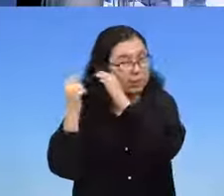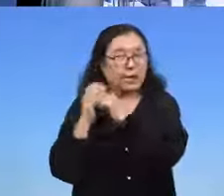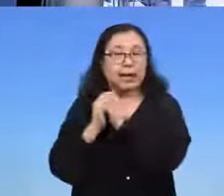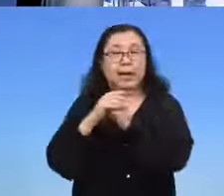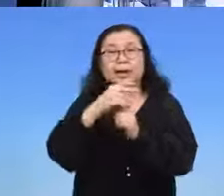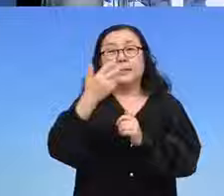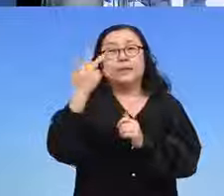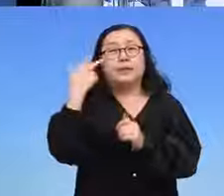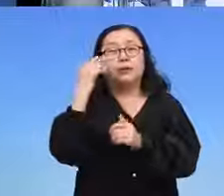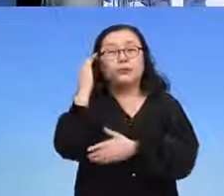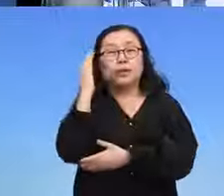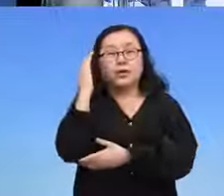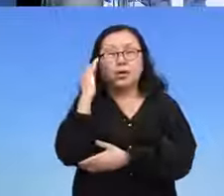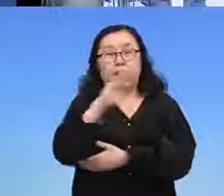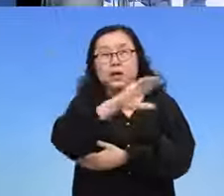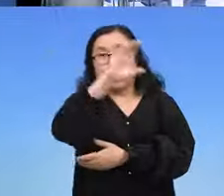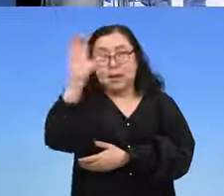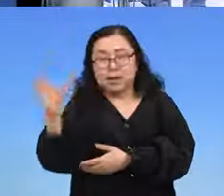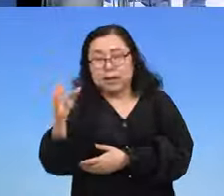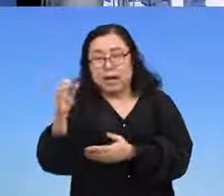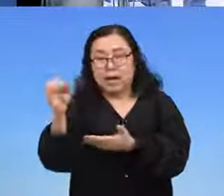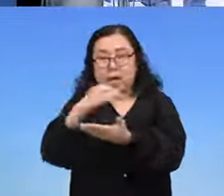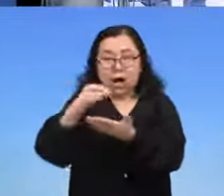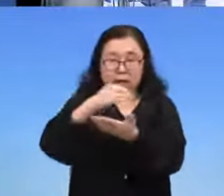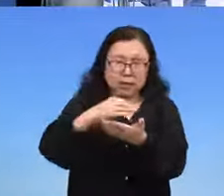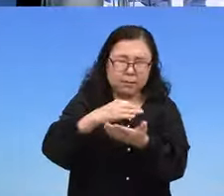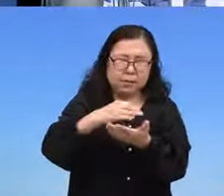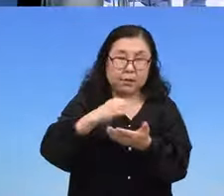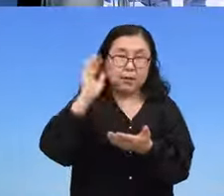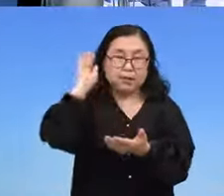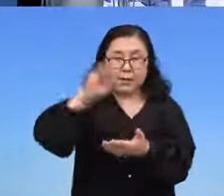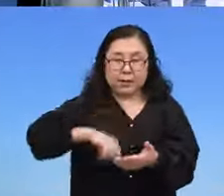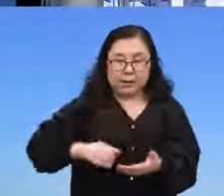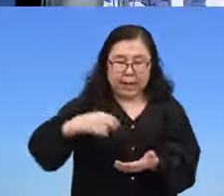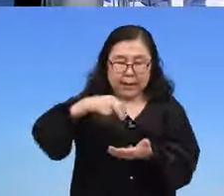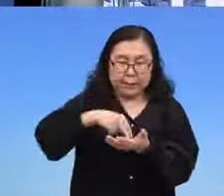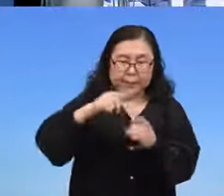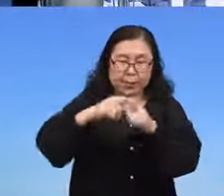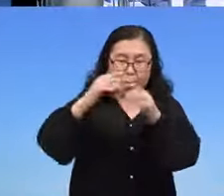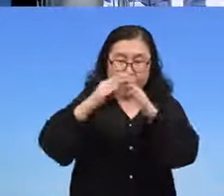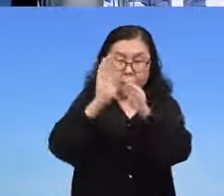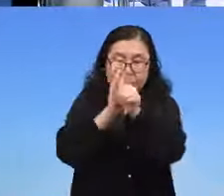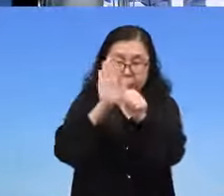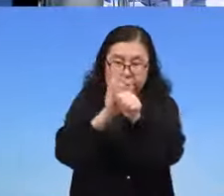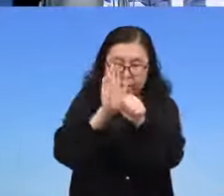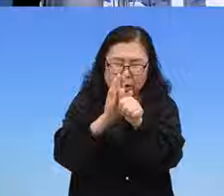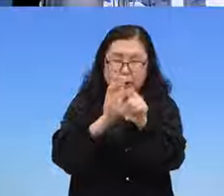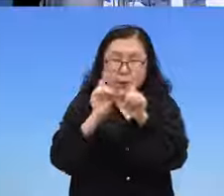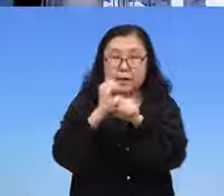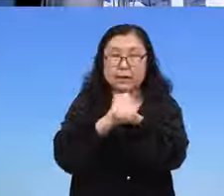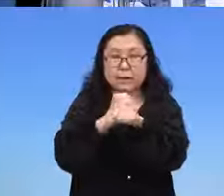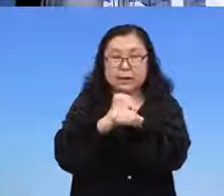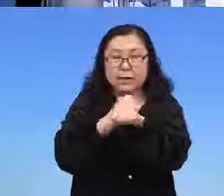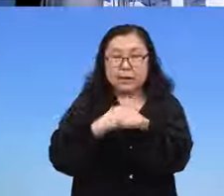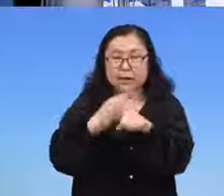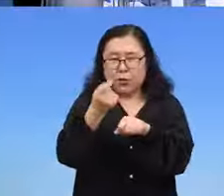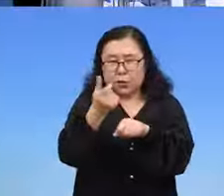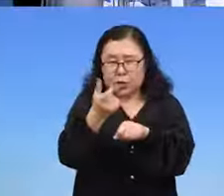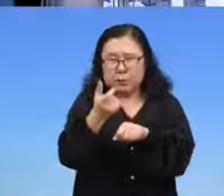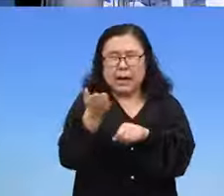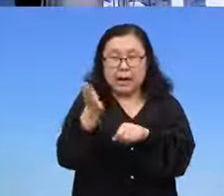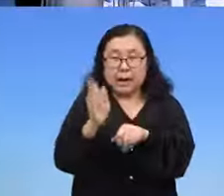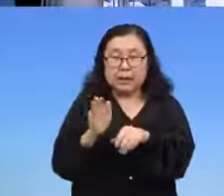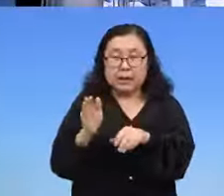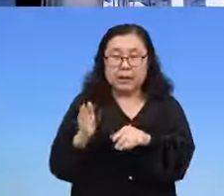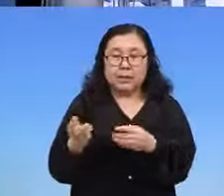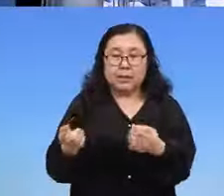때 성탄헌금을 미자리 교회에 쌀 사드리고 난방비 지원해 드린다는 말씀을 하셔서 저도 적은 금액이지만